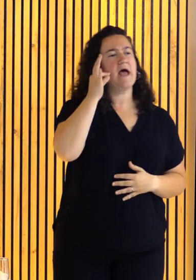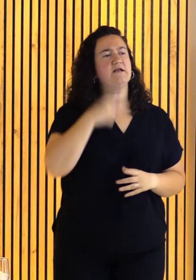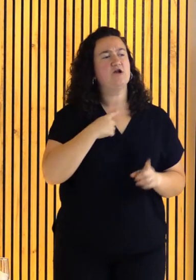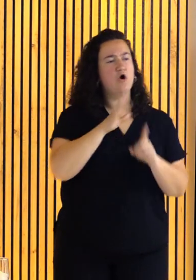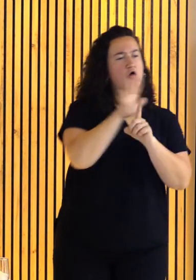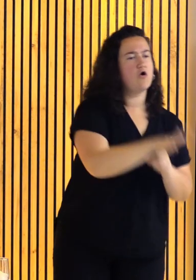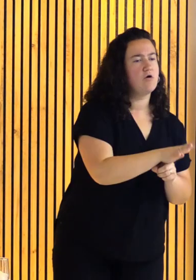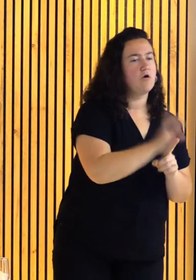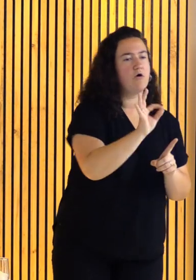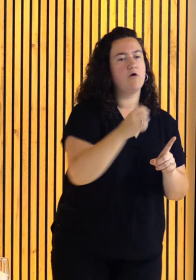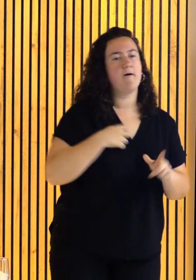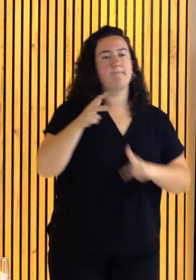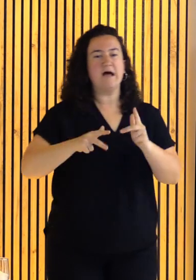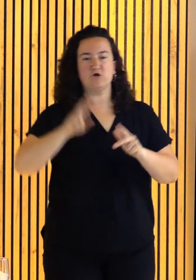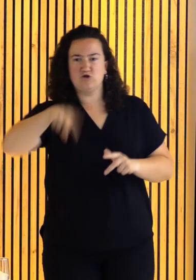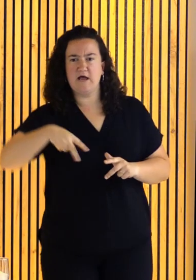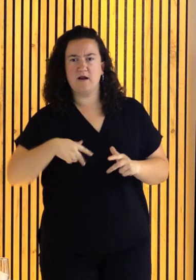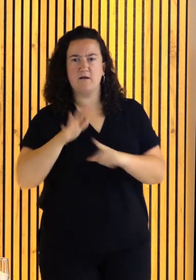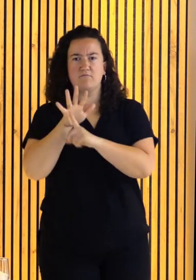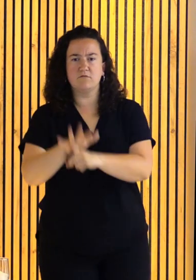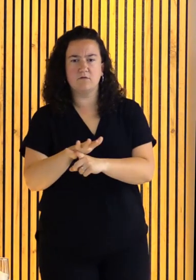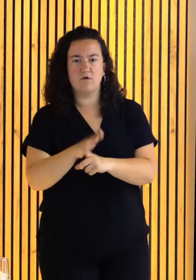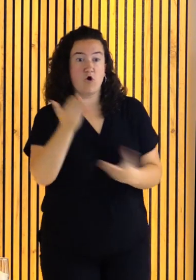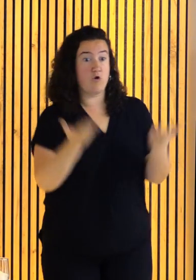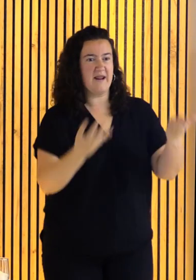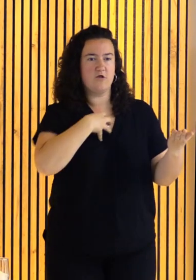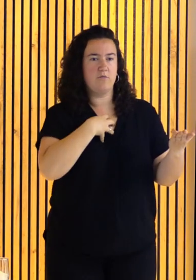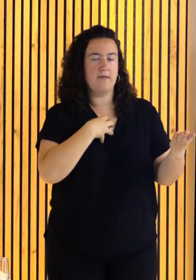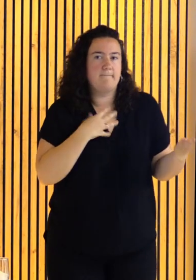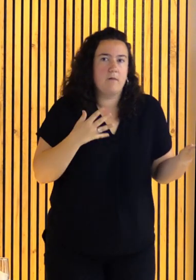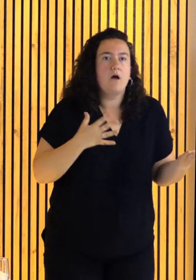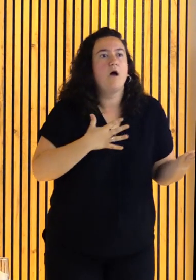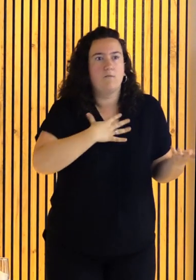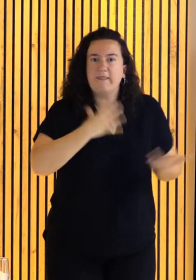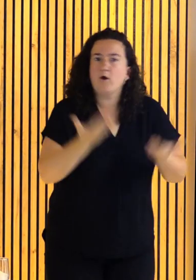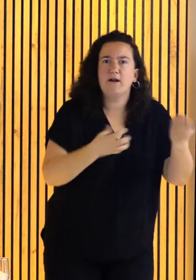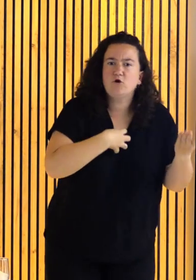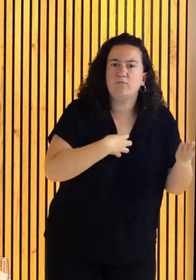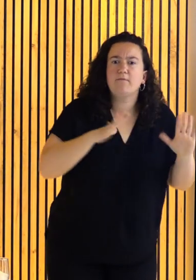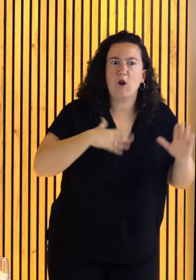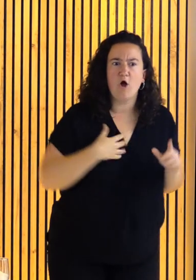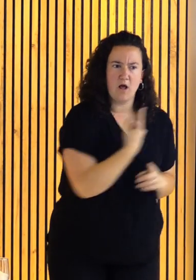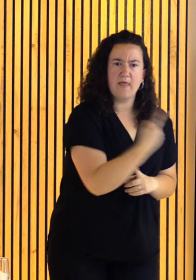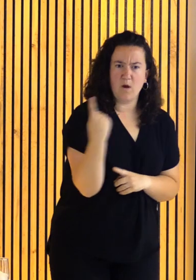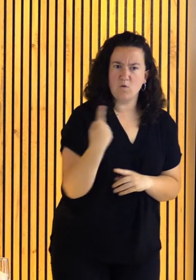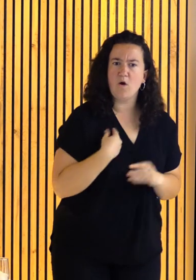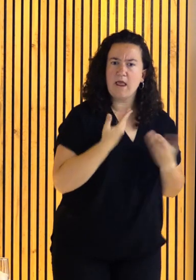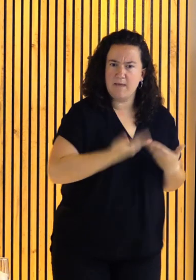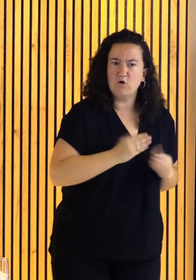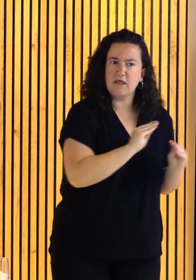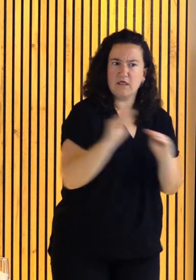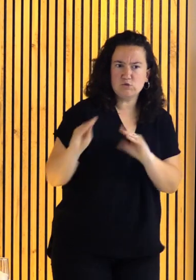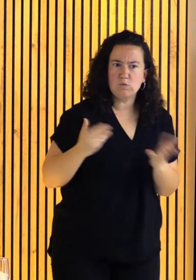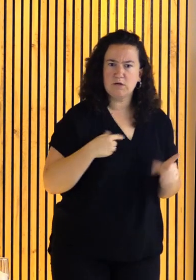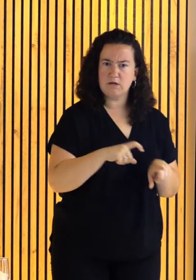euskaldun izateagatiko zapalkuntza, eta seguruenik ez dira konparagarriak, baina bakoitzak ba, berea dauka, ez? Bakoitzak bere